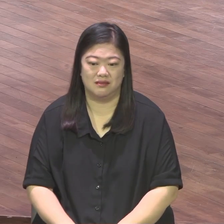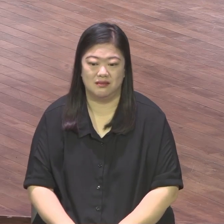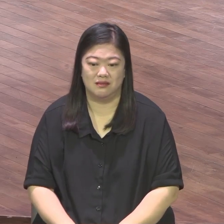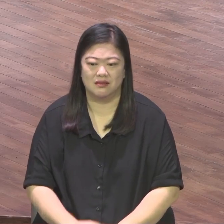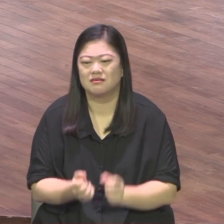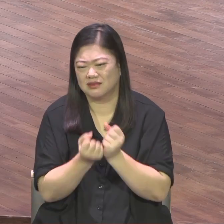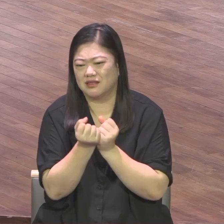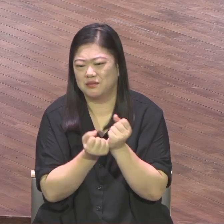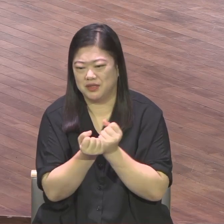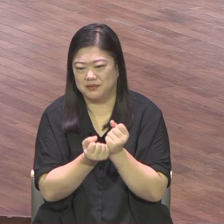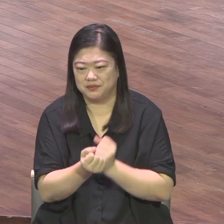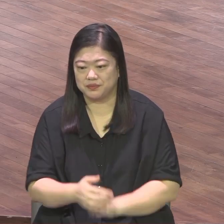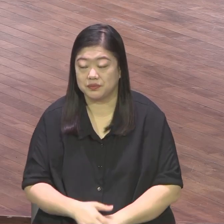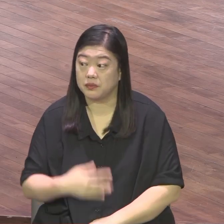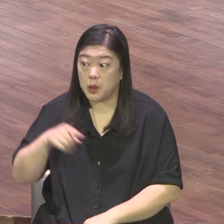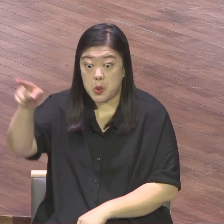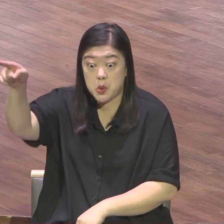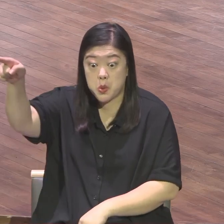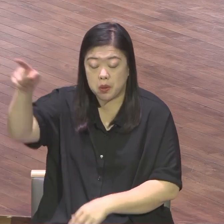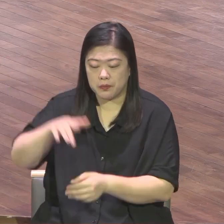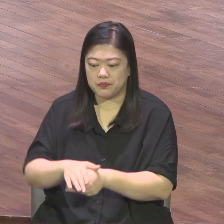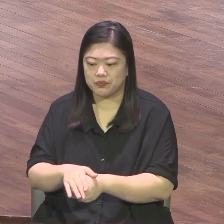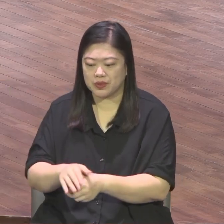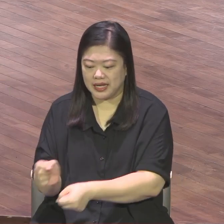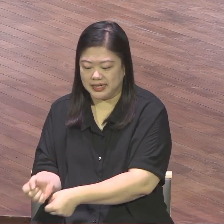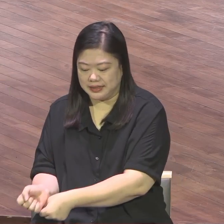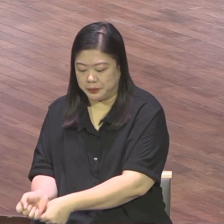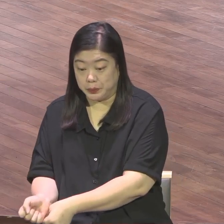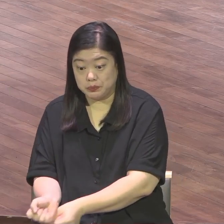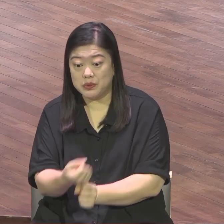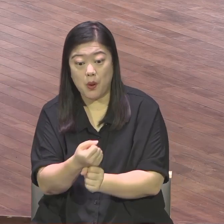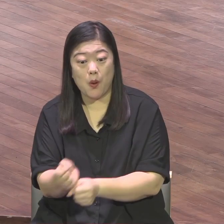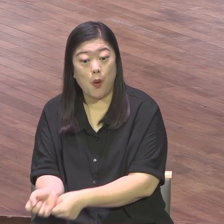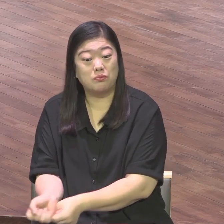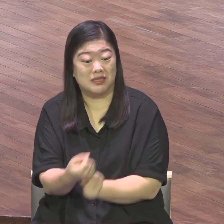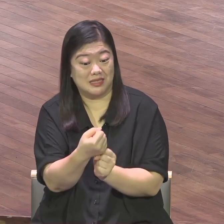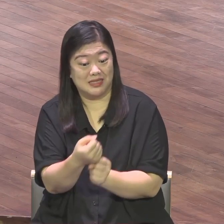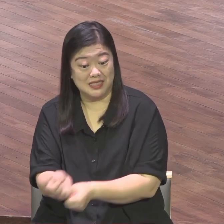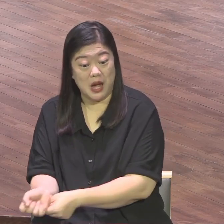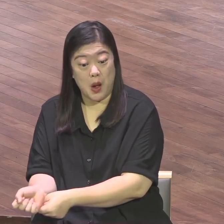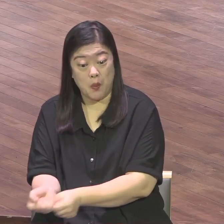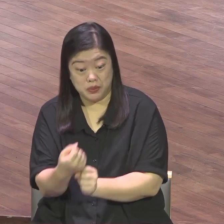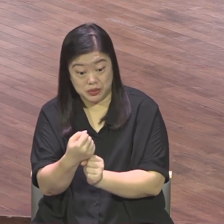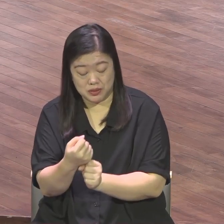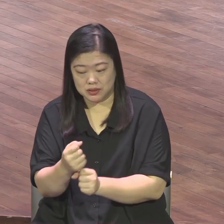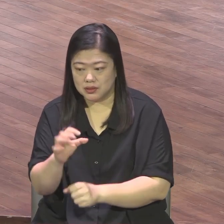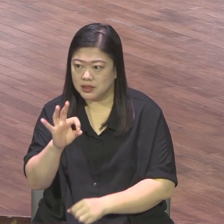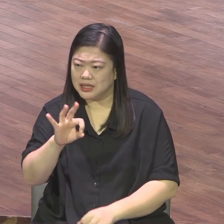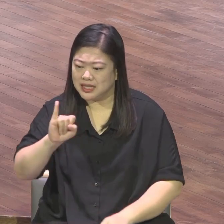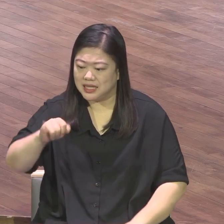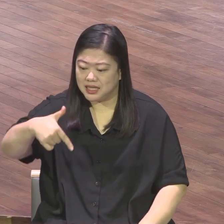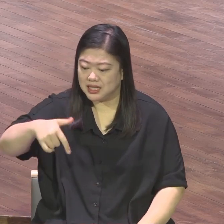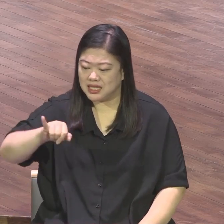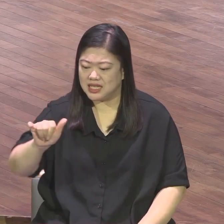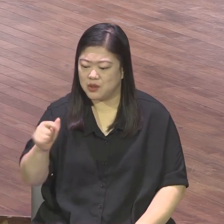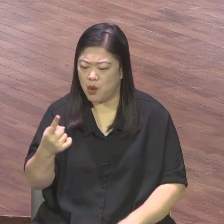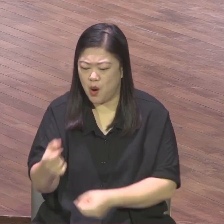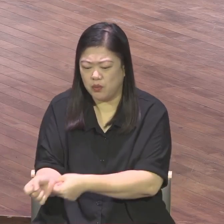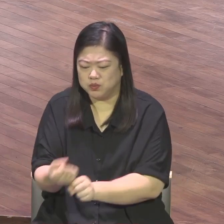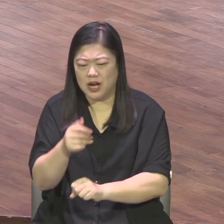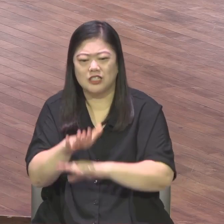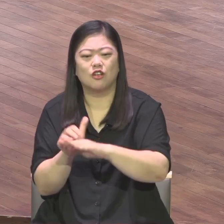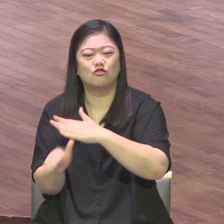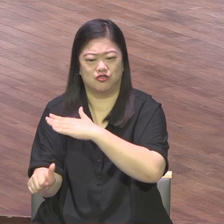있습니다. 연습장 있는데 그 이기호 프로가 있어요. 이기호 프로가 요즘 지난주도 전도를 많이 했더라고. 이기호 프로 전도, 이기호